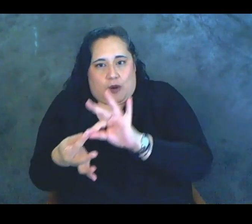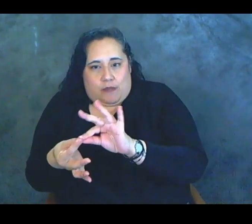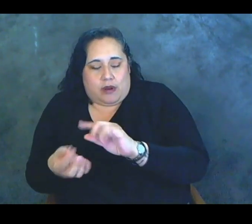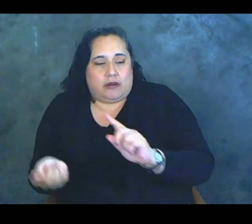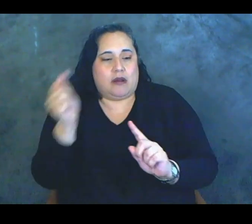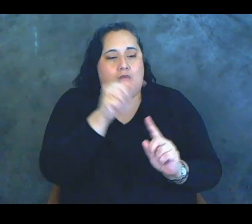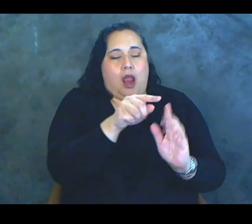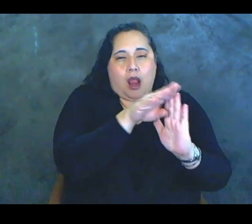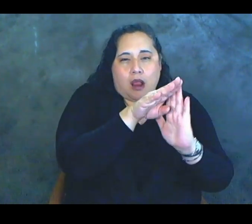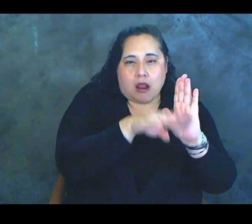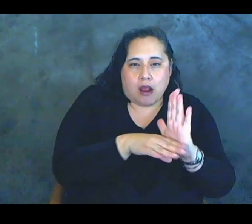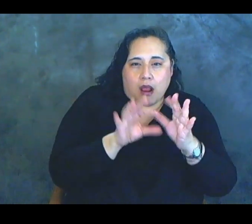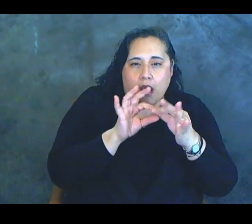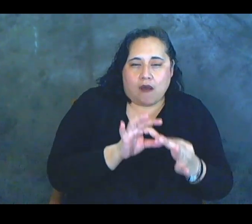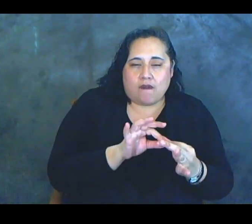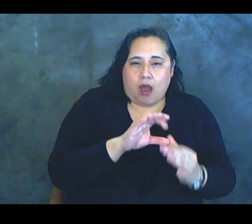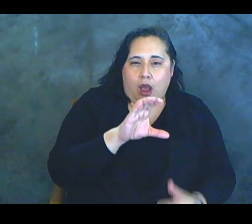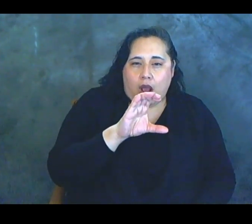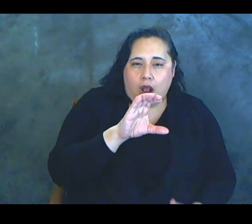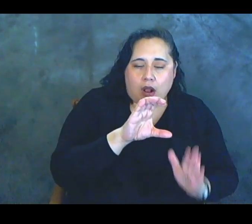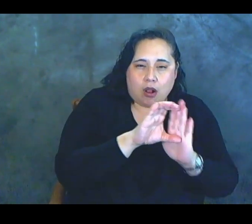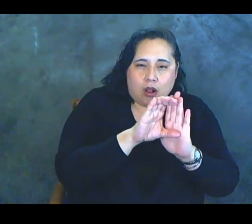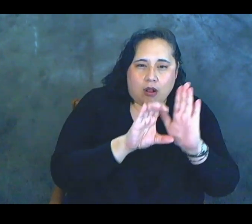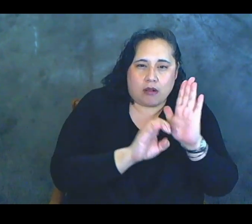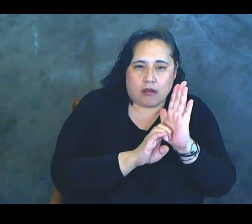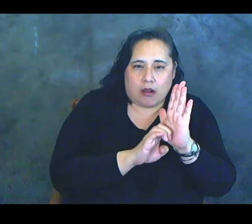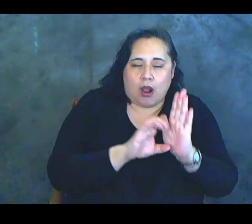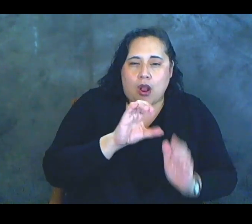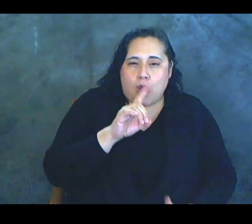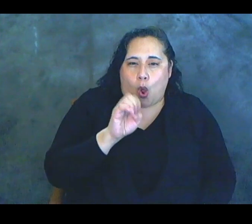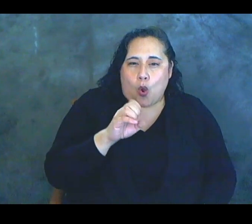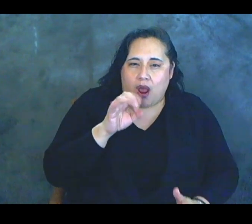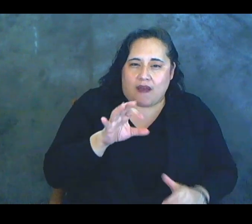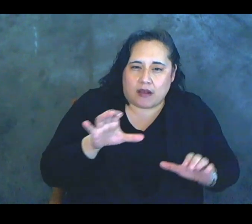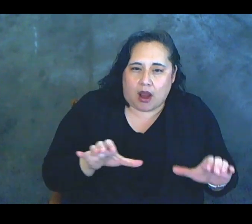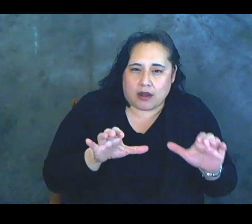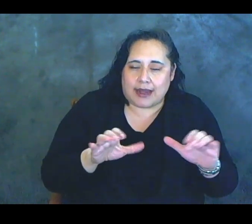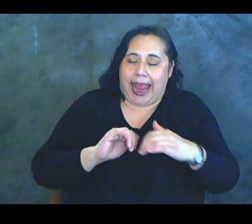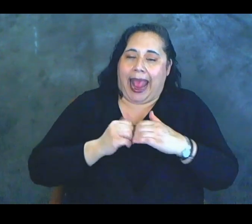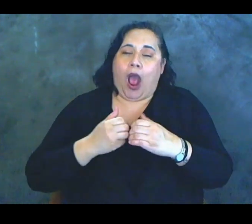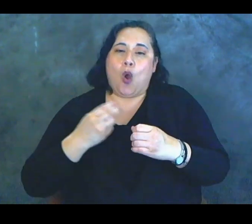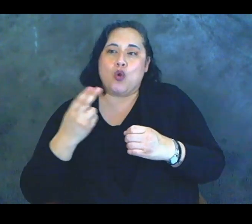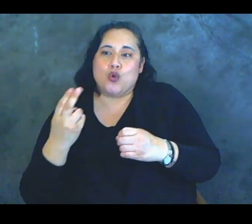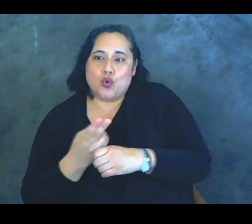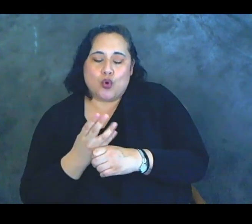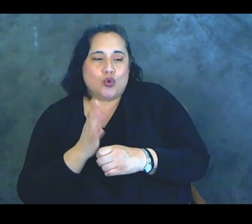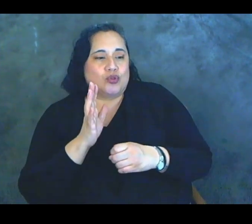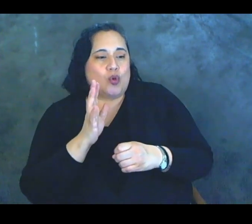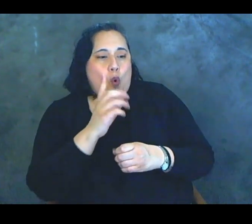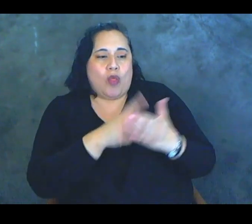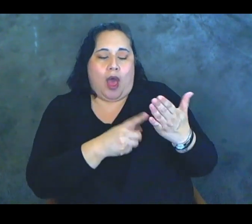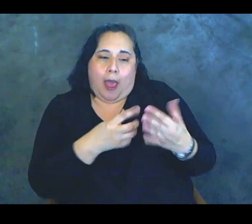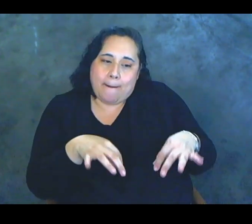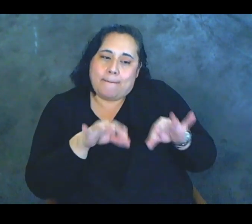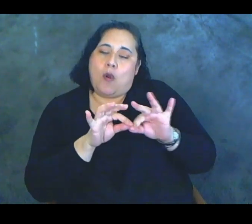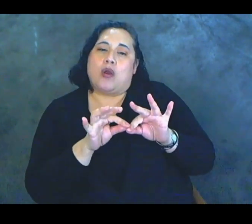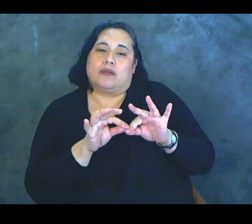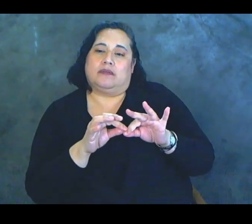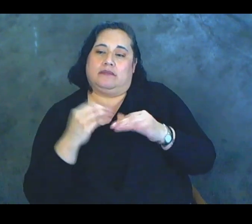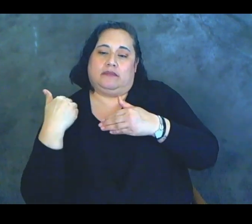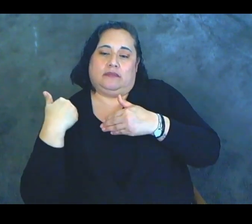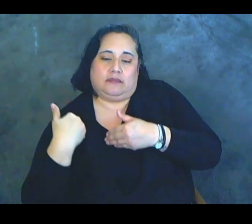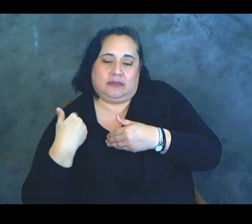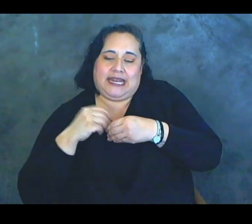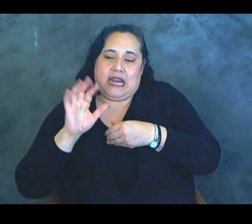profesional y cómo hace uso de la facultad inherente en el cargo de su